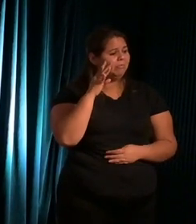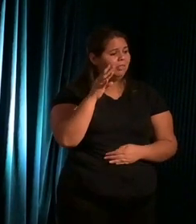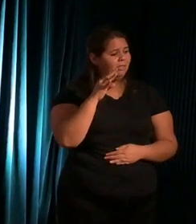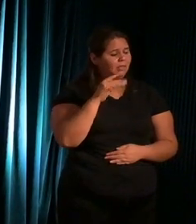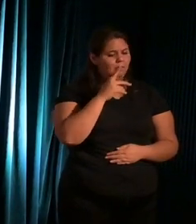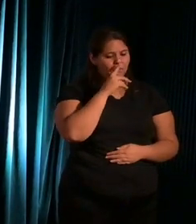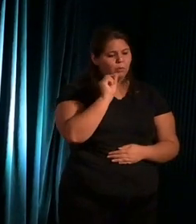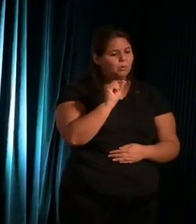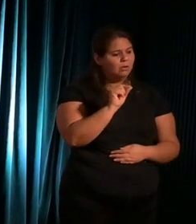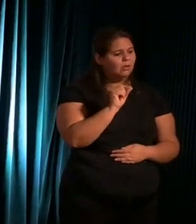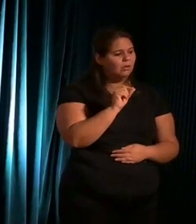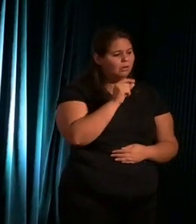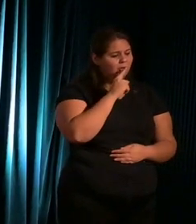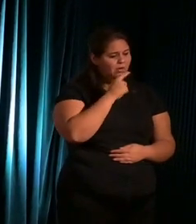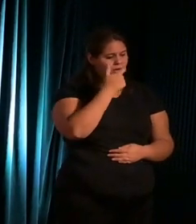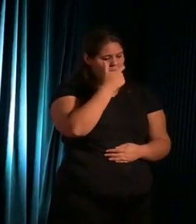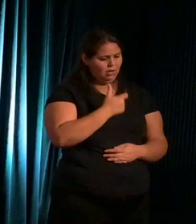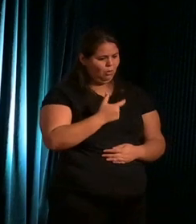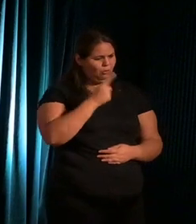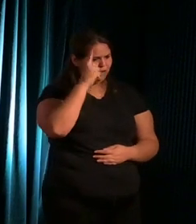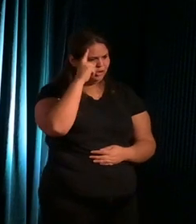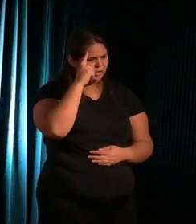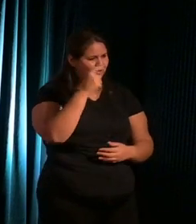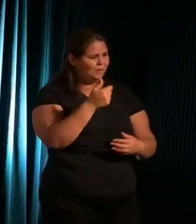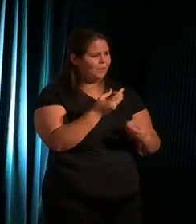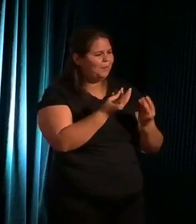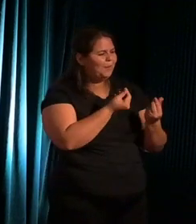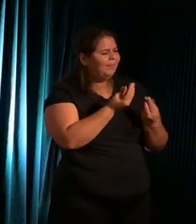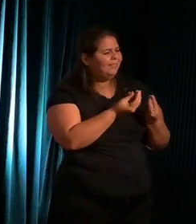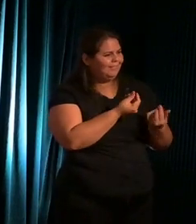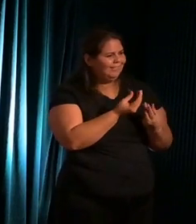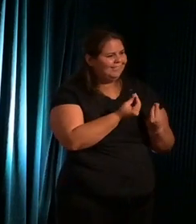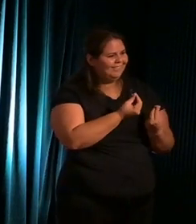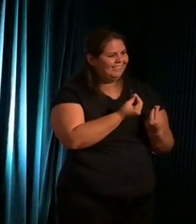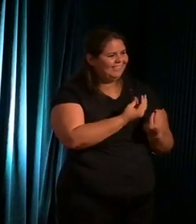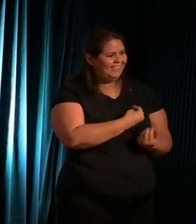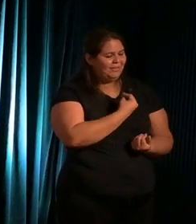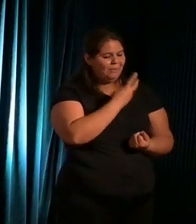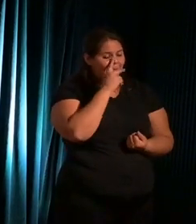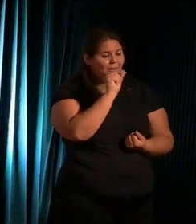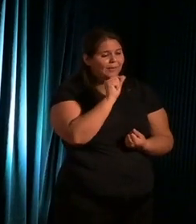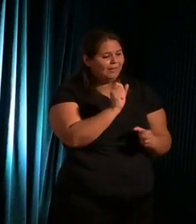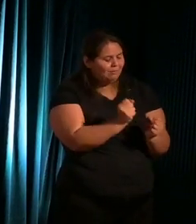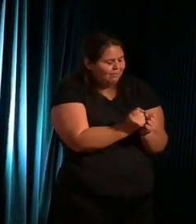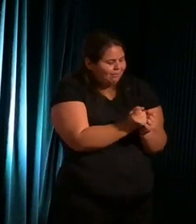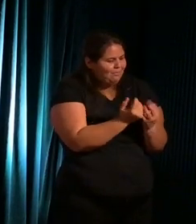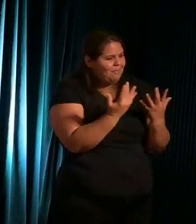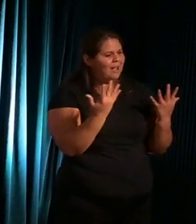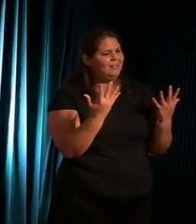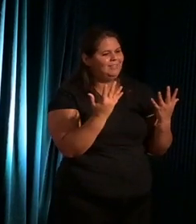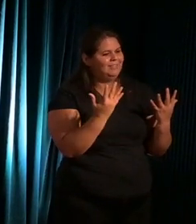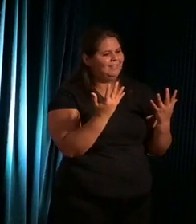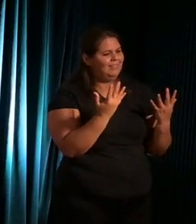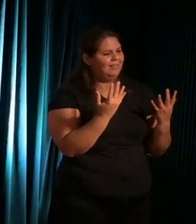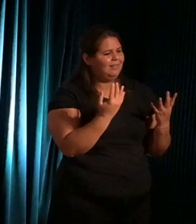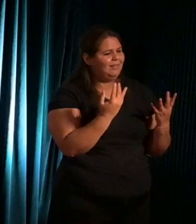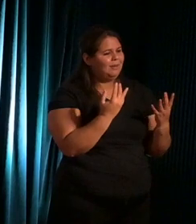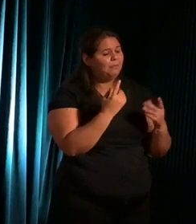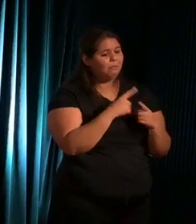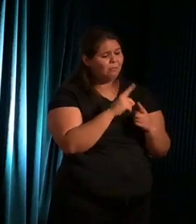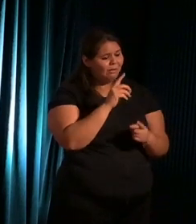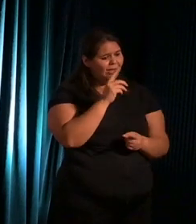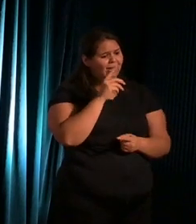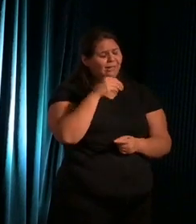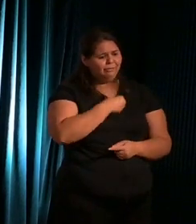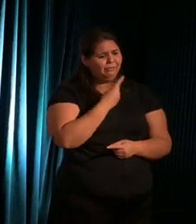da dignidade aos meus dias, que eu vou ter que sobreviver de uma forma encantada. Porque é dura, a vida